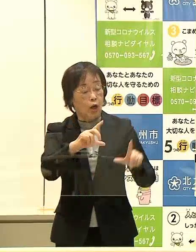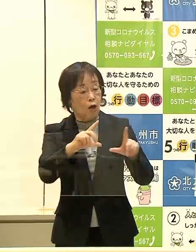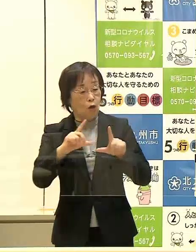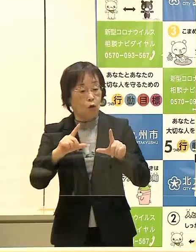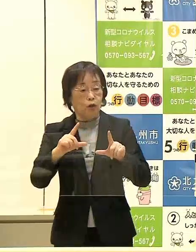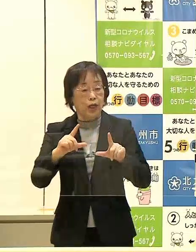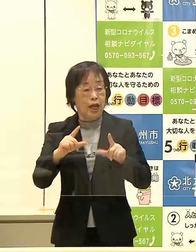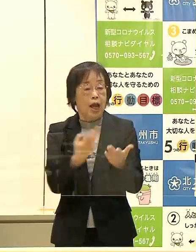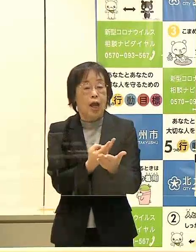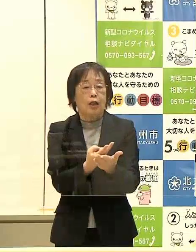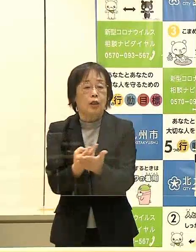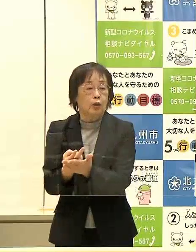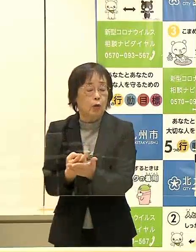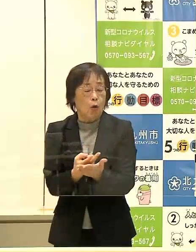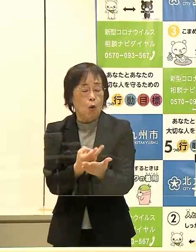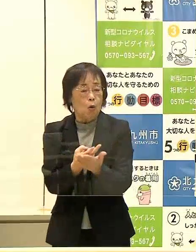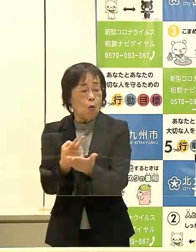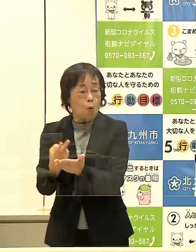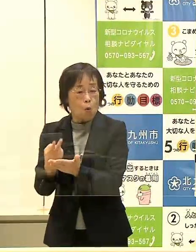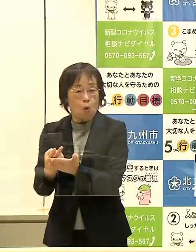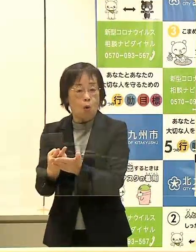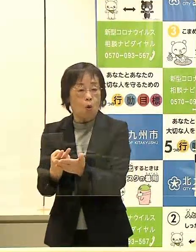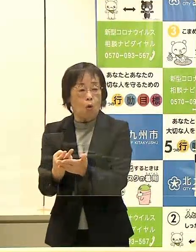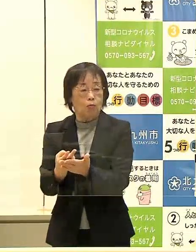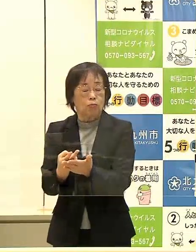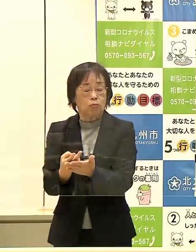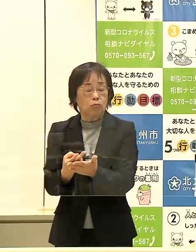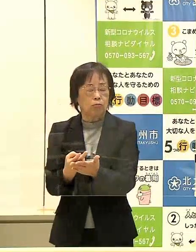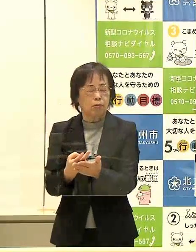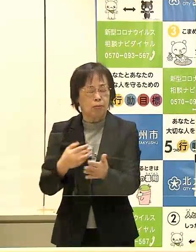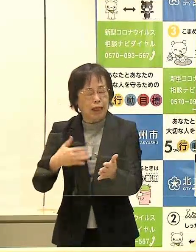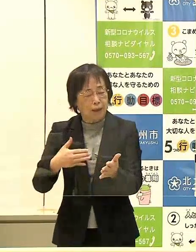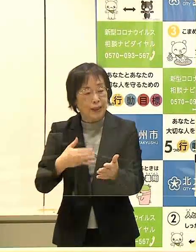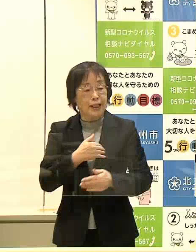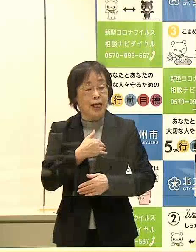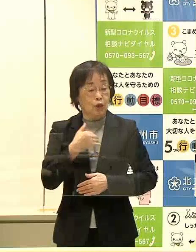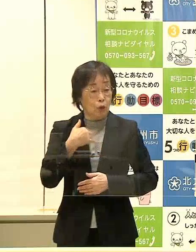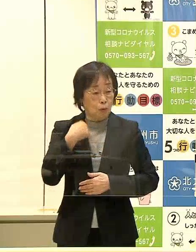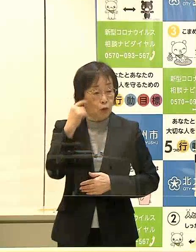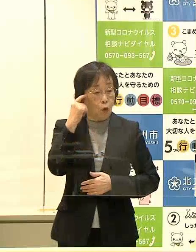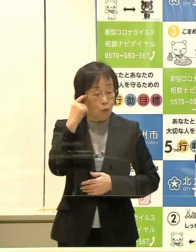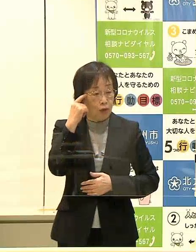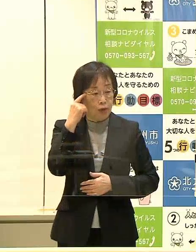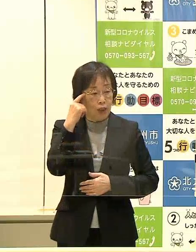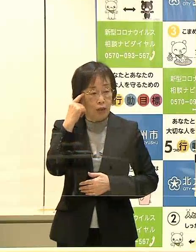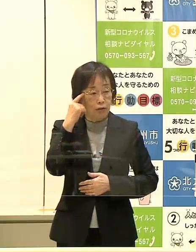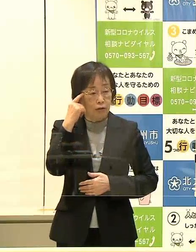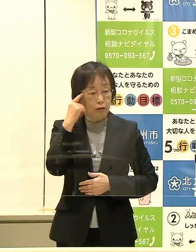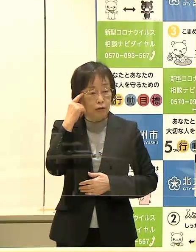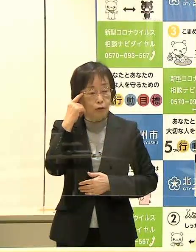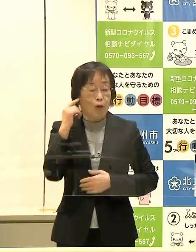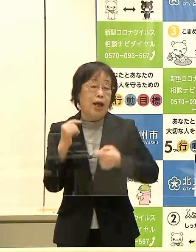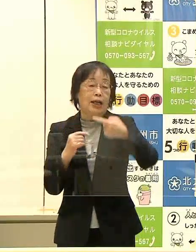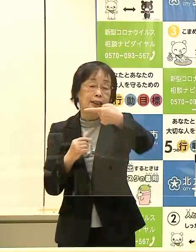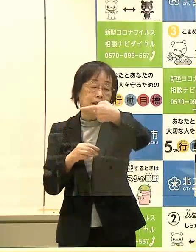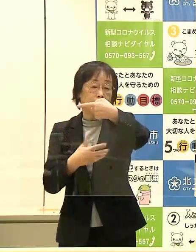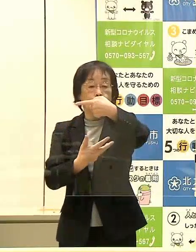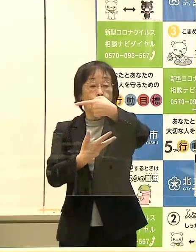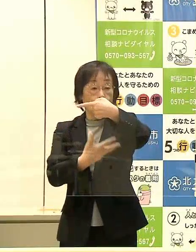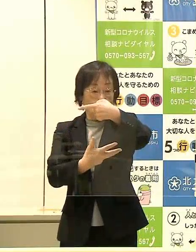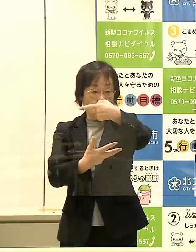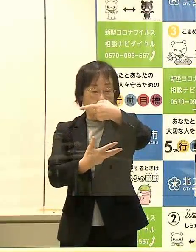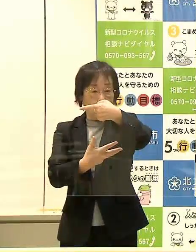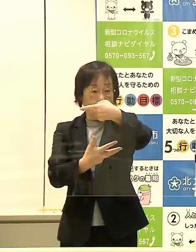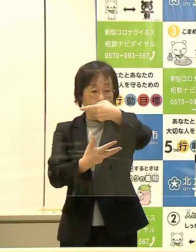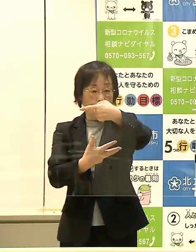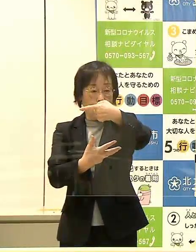地球のはまさにをのような20のが一番号河口からそれともうの